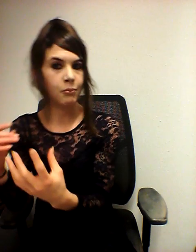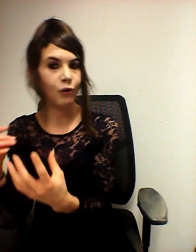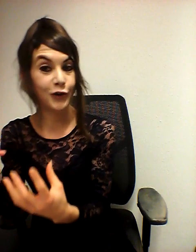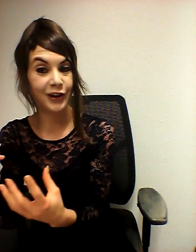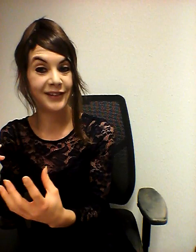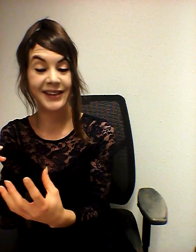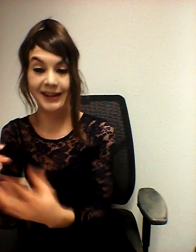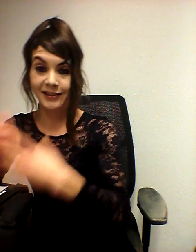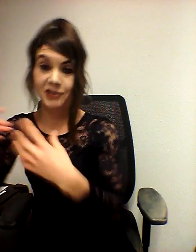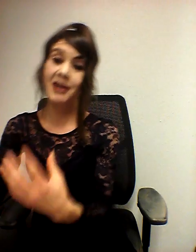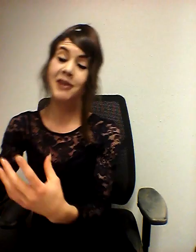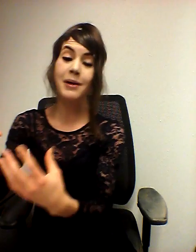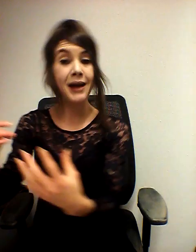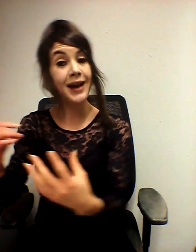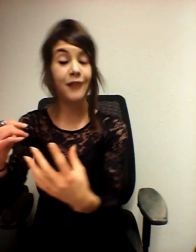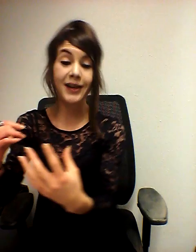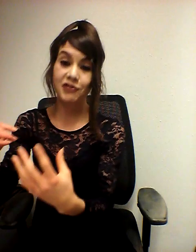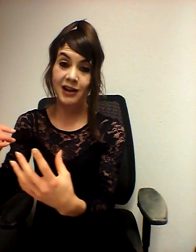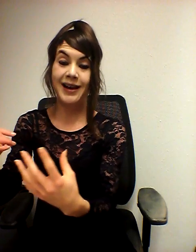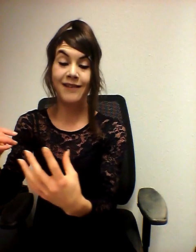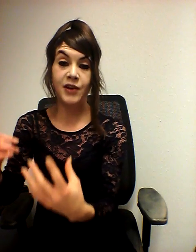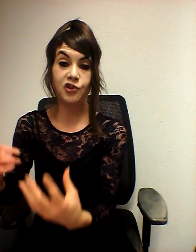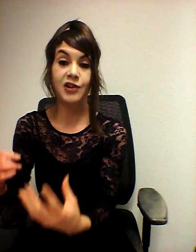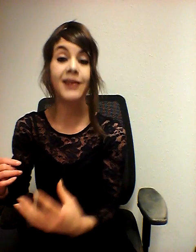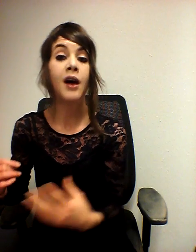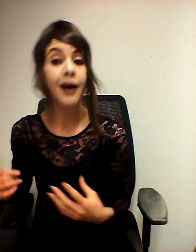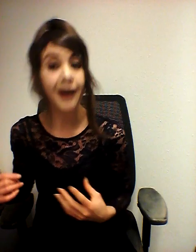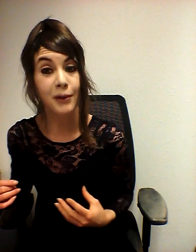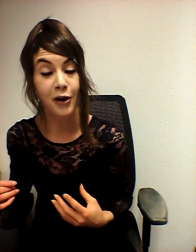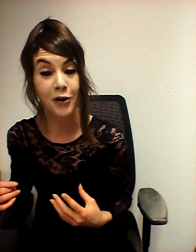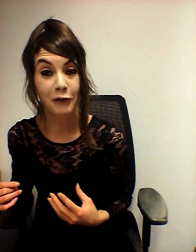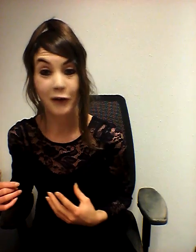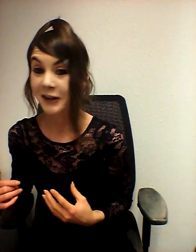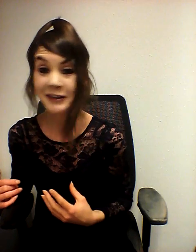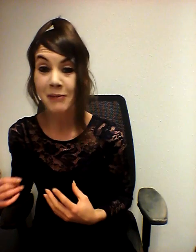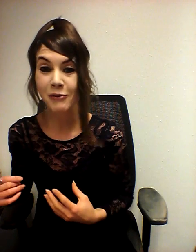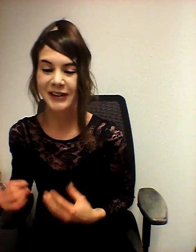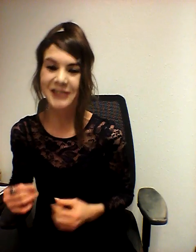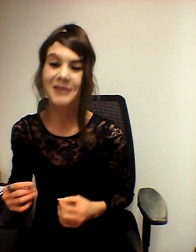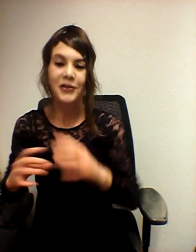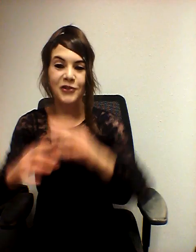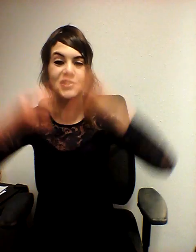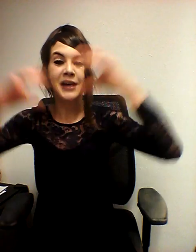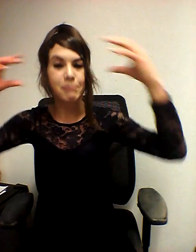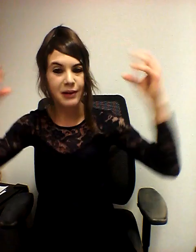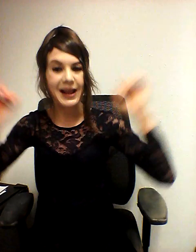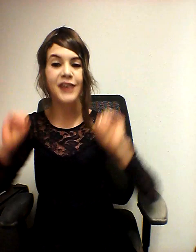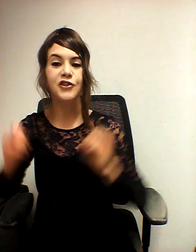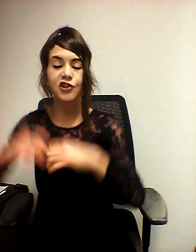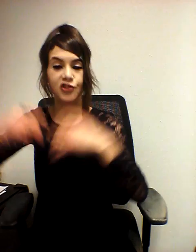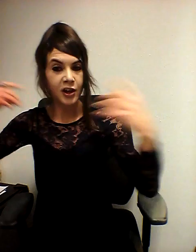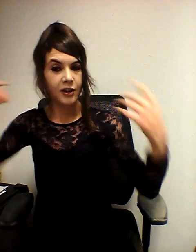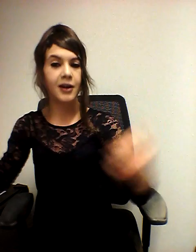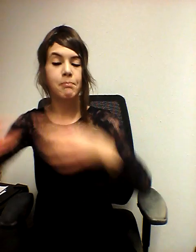moleculen die in de celmembranen van je cellen aanwezig zijn afgebroken worden dat moet niet Dus er zijn blaasjes eh